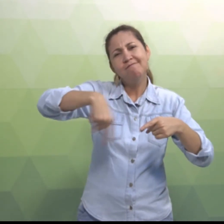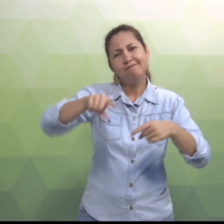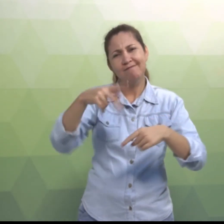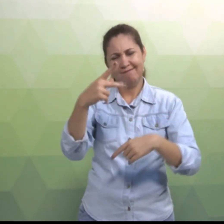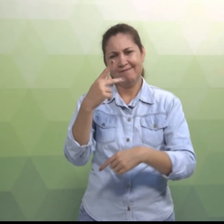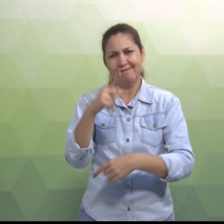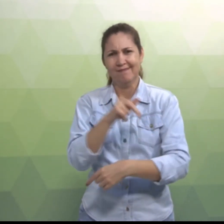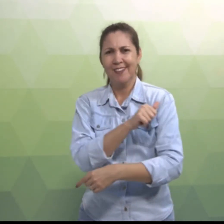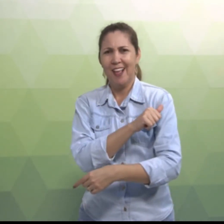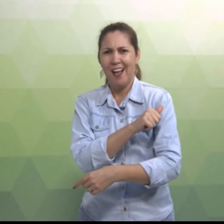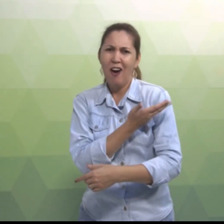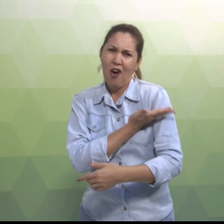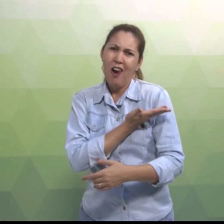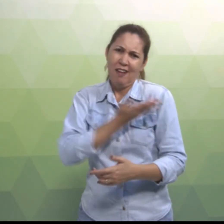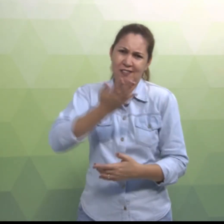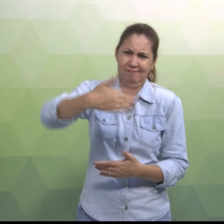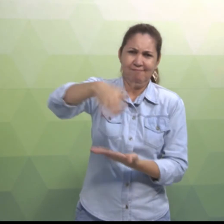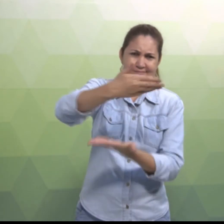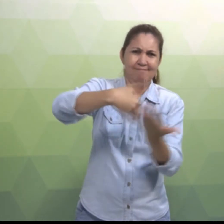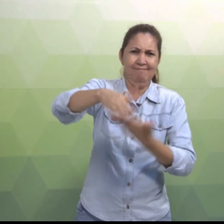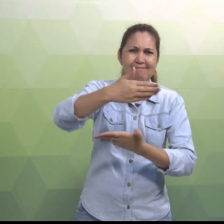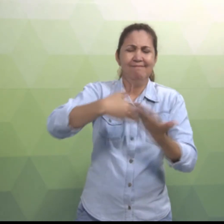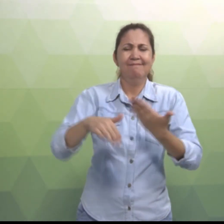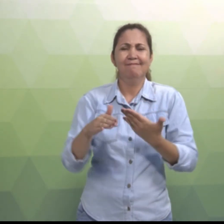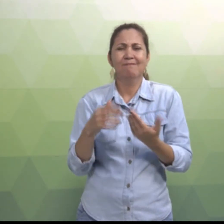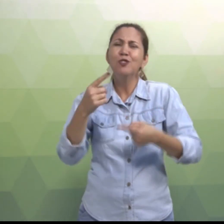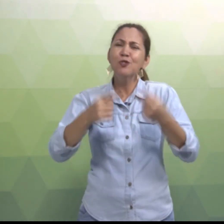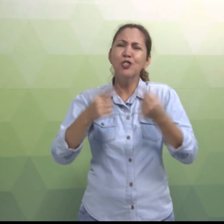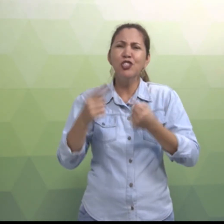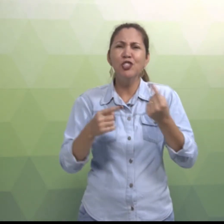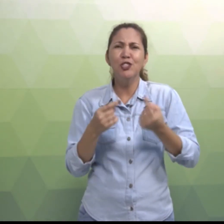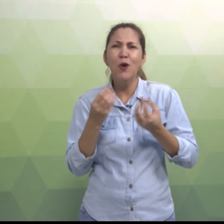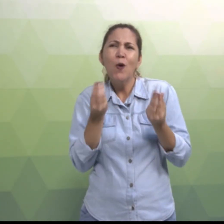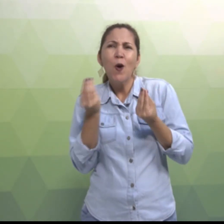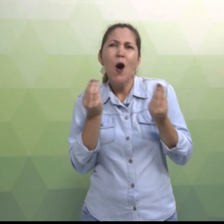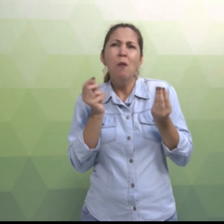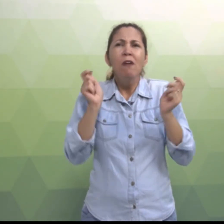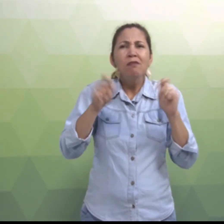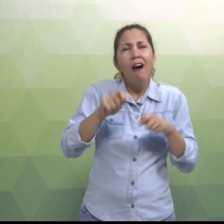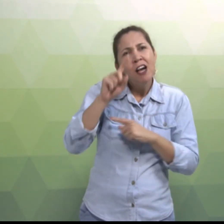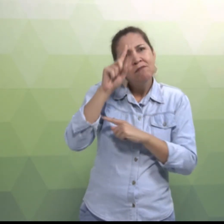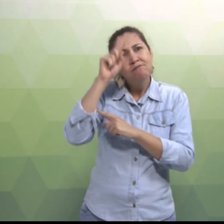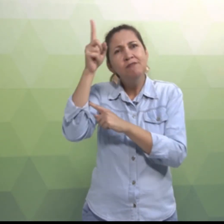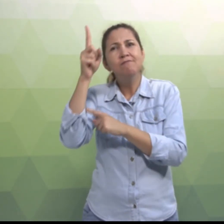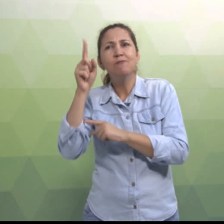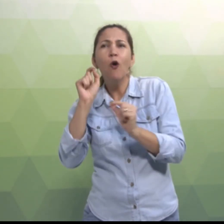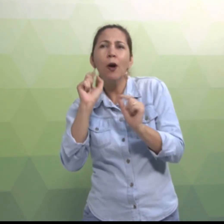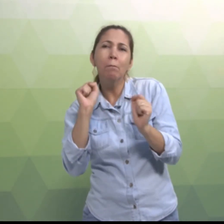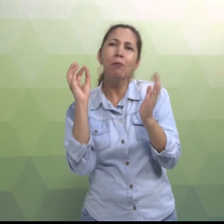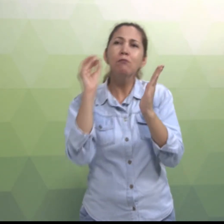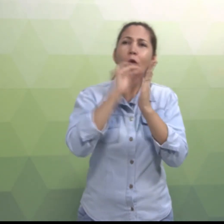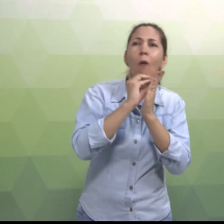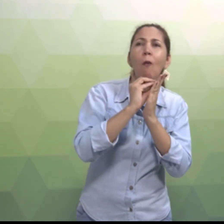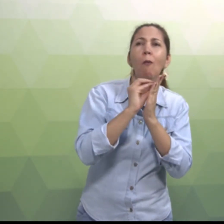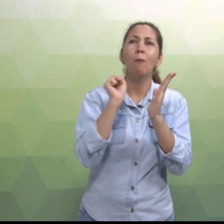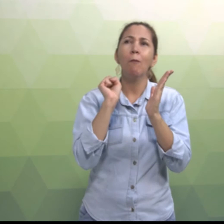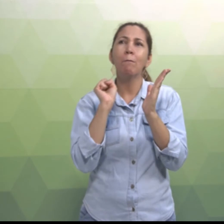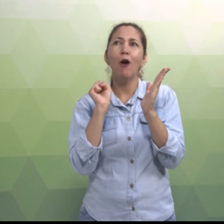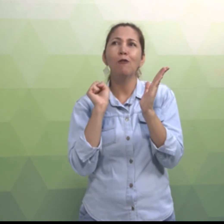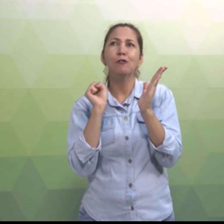sobre esse ensino. Então, vamos interagir, discutir, pensar como seria uma proposta, o que eu devo acrescentar, o